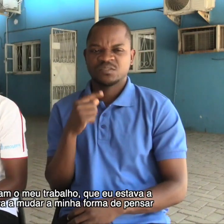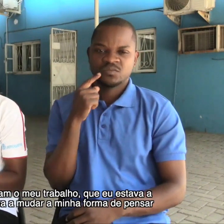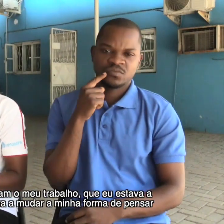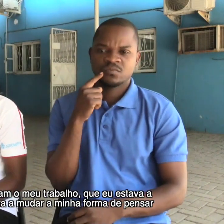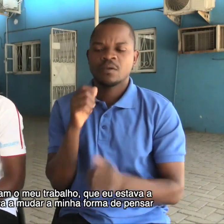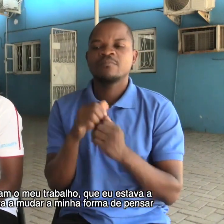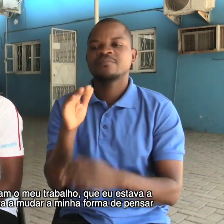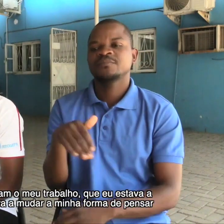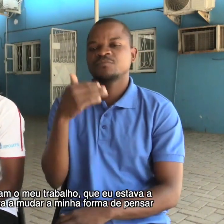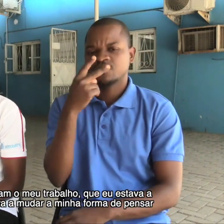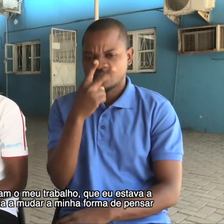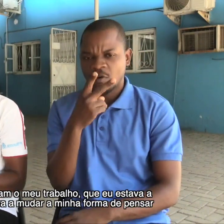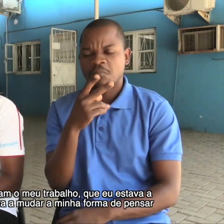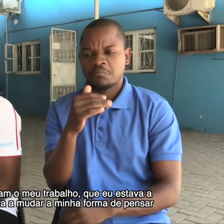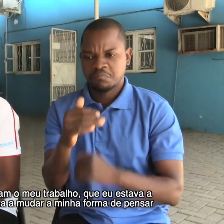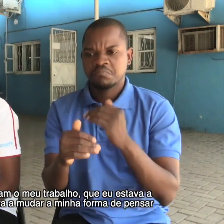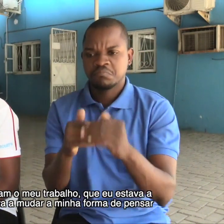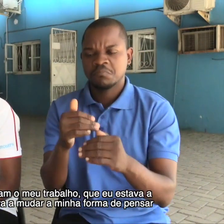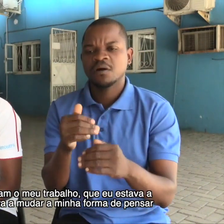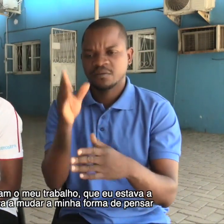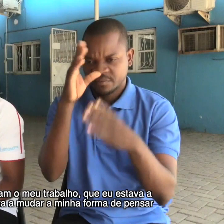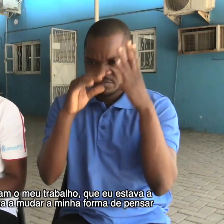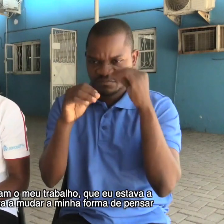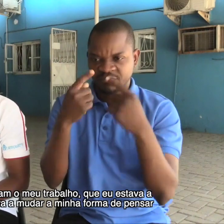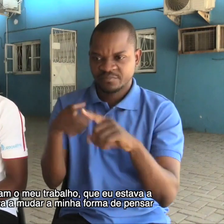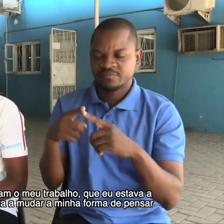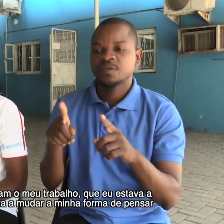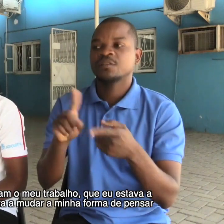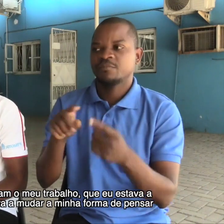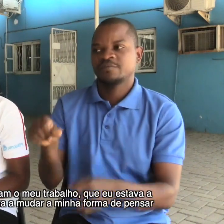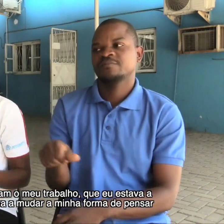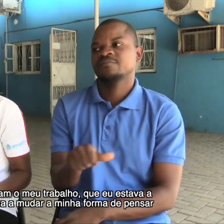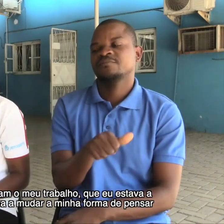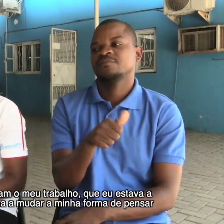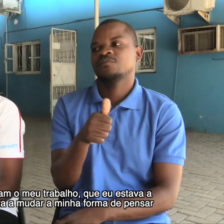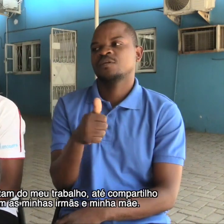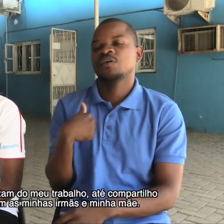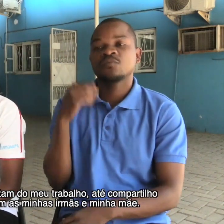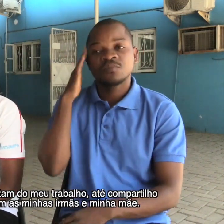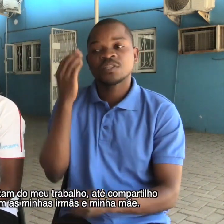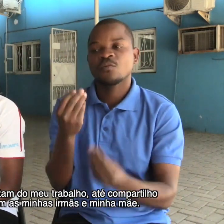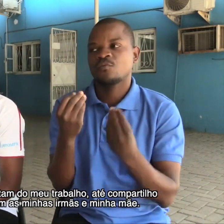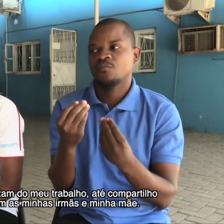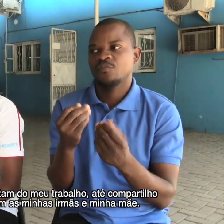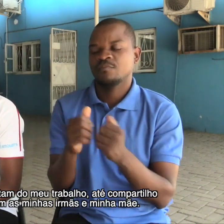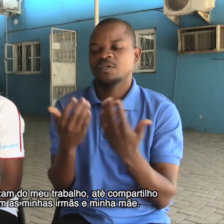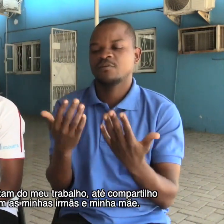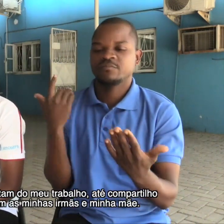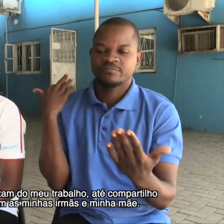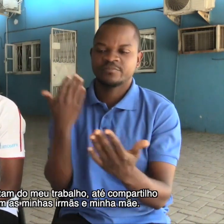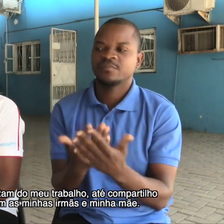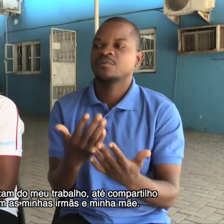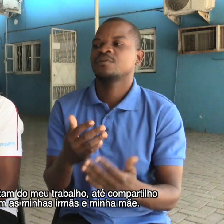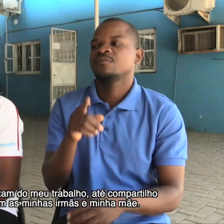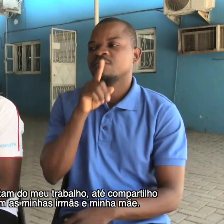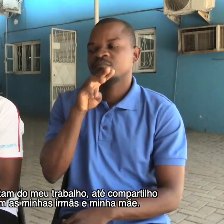tempo, eles viram o meu trabalho, que eu estava a aprender, que eu estava a mudar também a minha forma de pensar. Eles agora aceitam